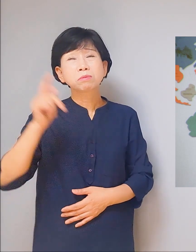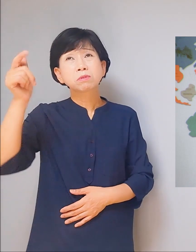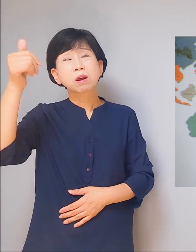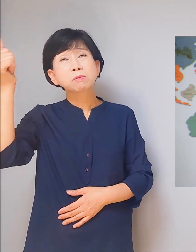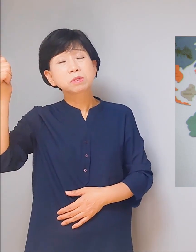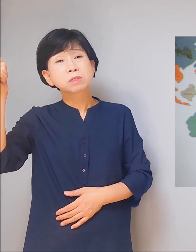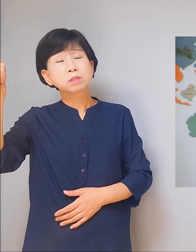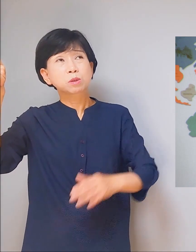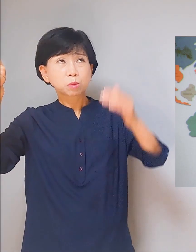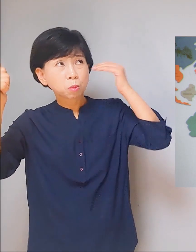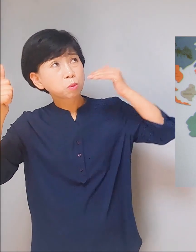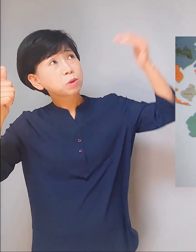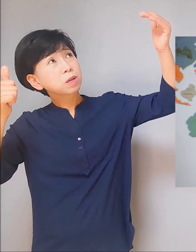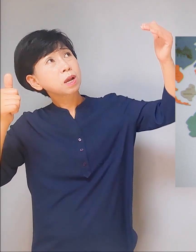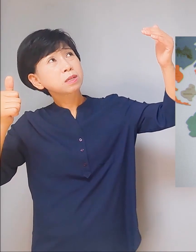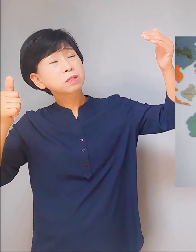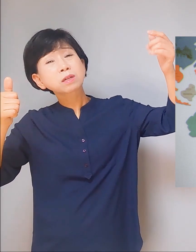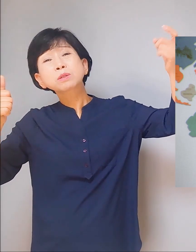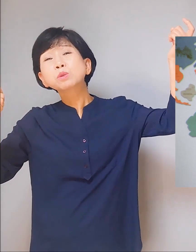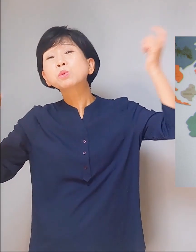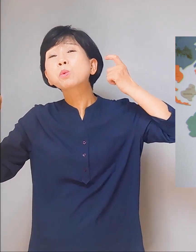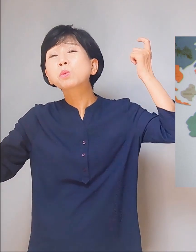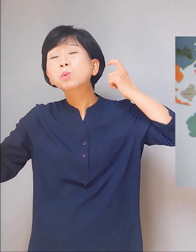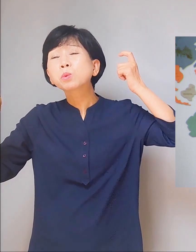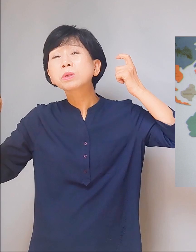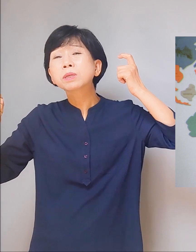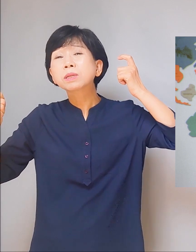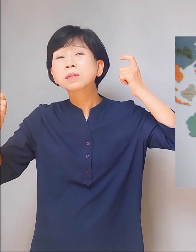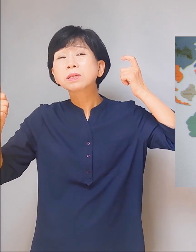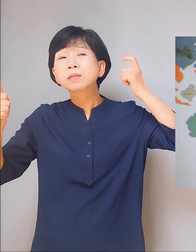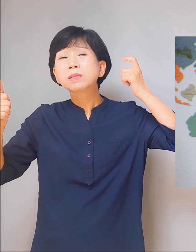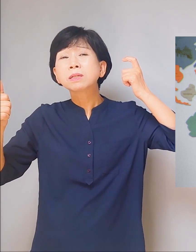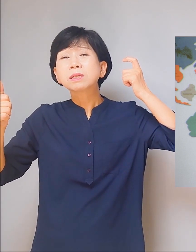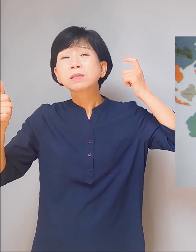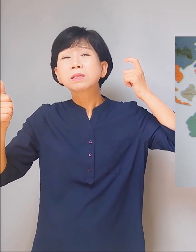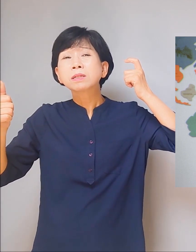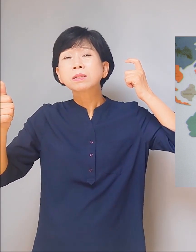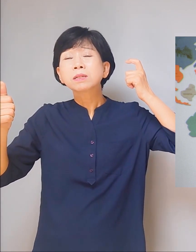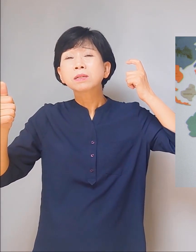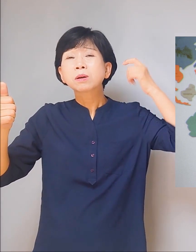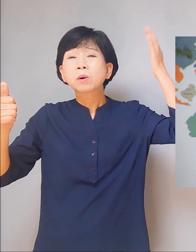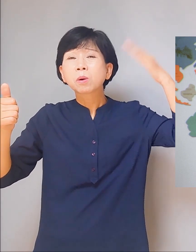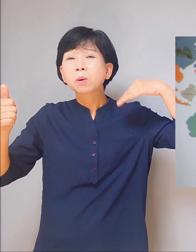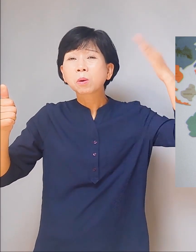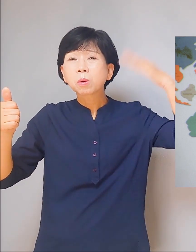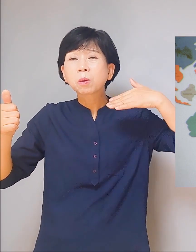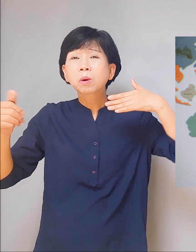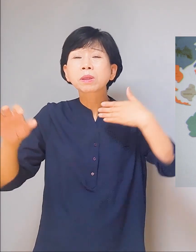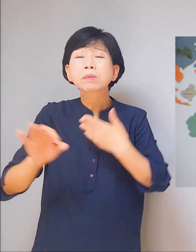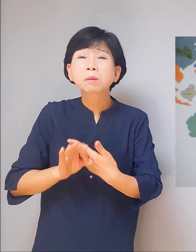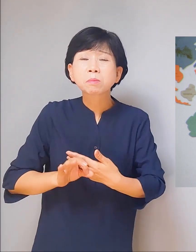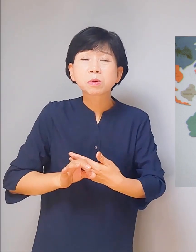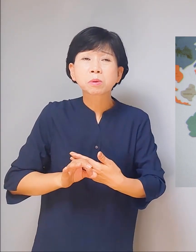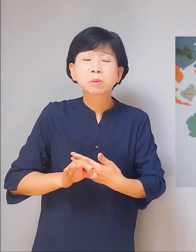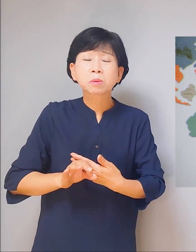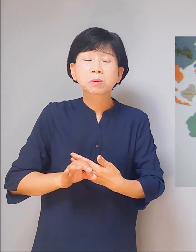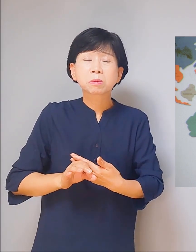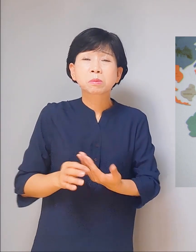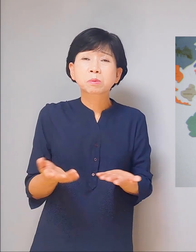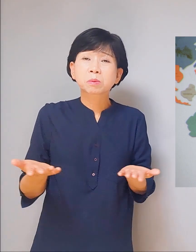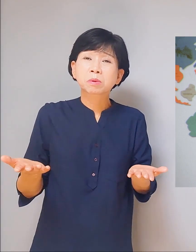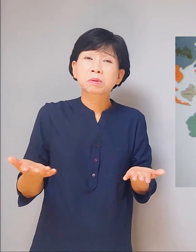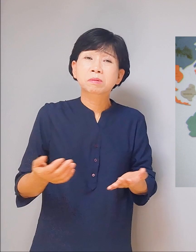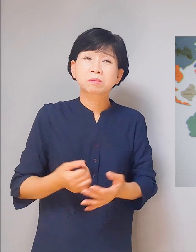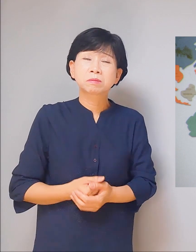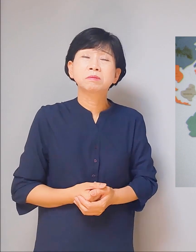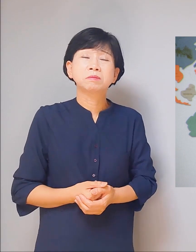있었다면, 다윗이 골리앗이 모욕하는 그 이야기를 듣지 않았다면 다윗은 없습니다.